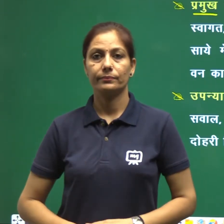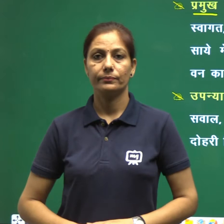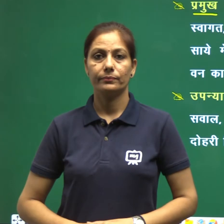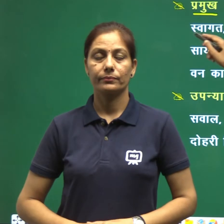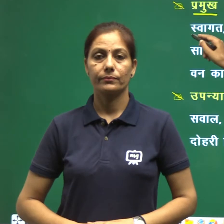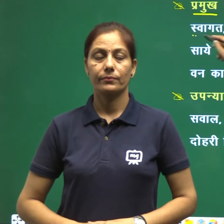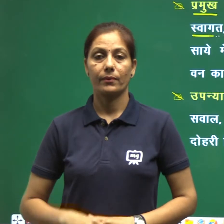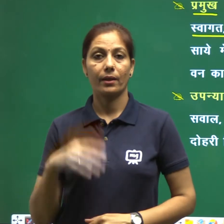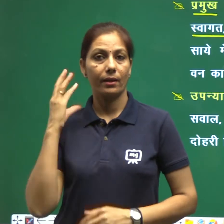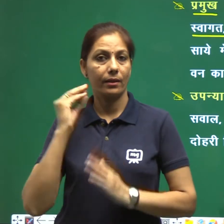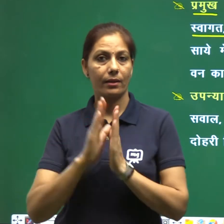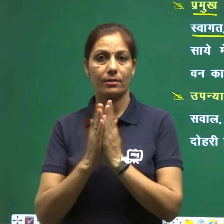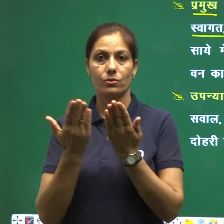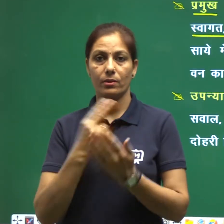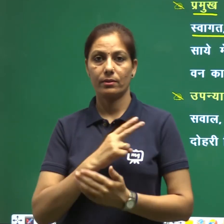सूर्य का स्वागत,